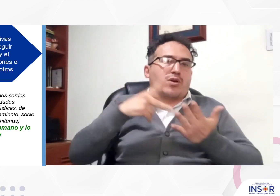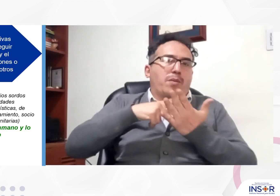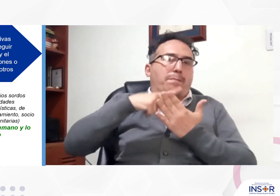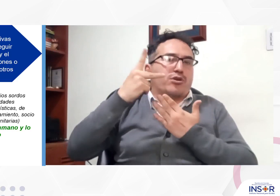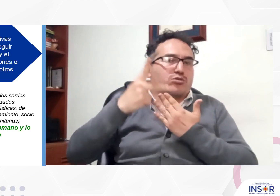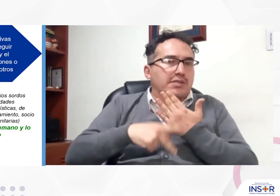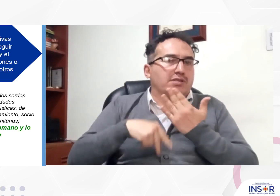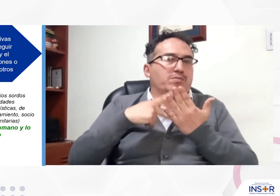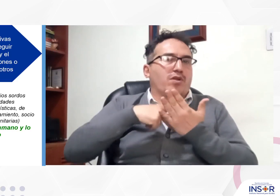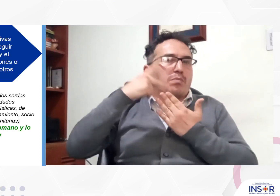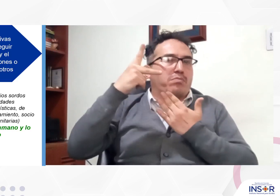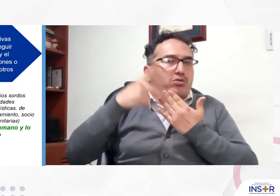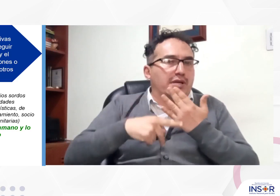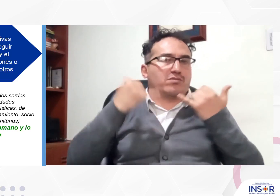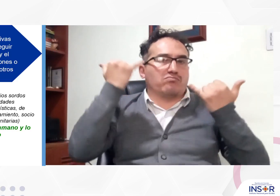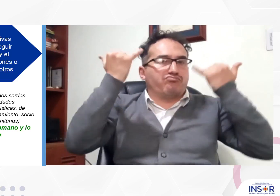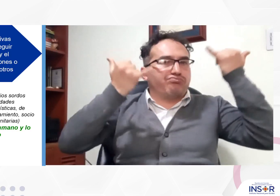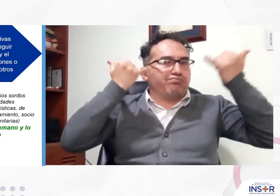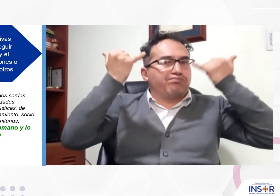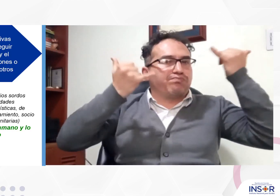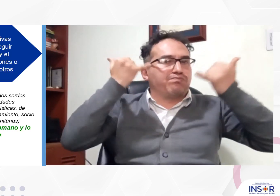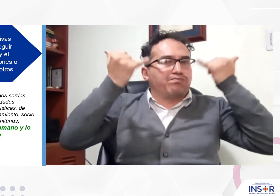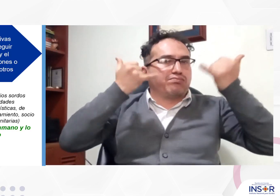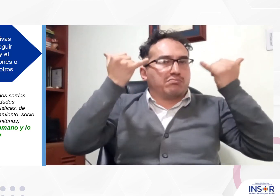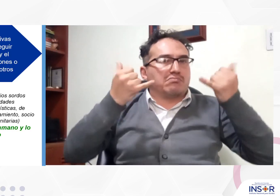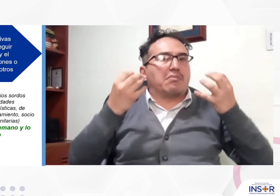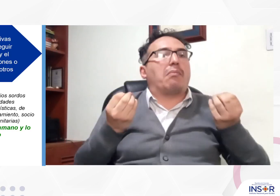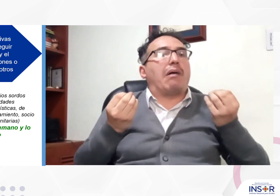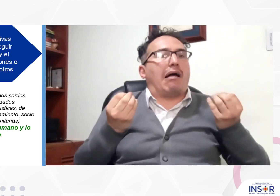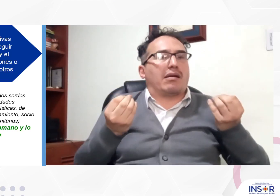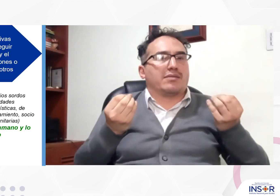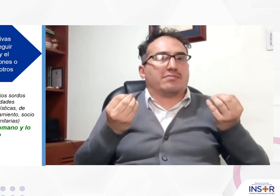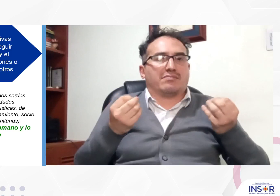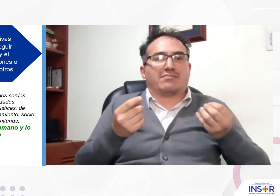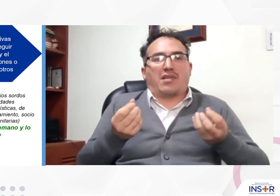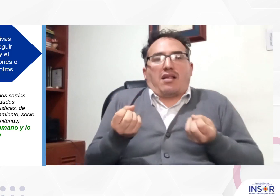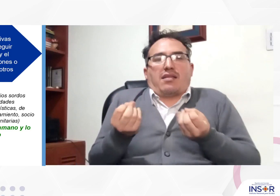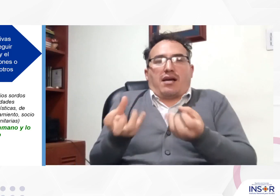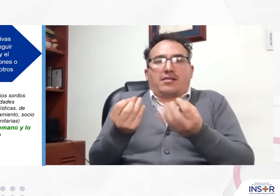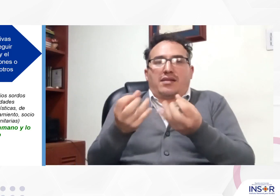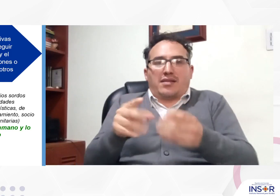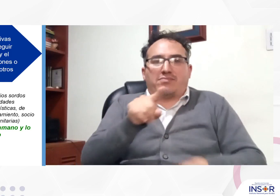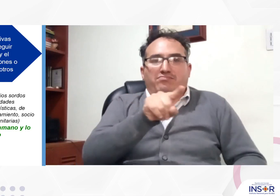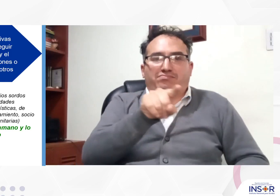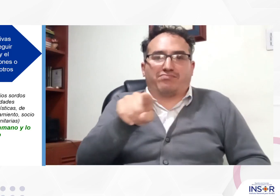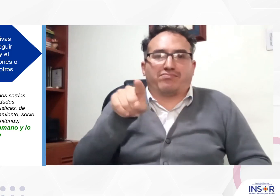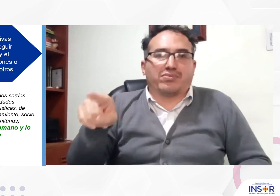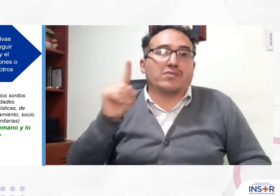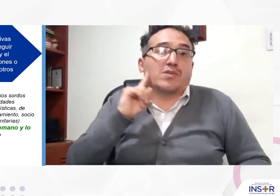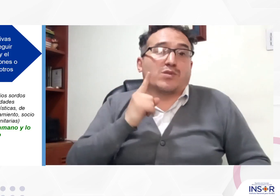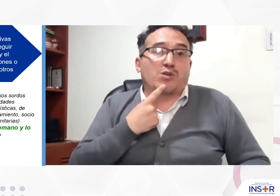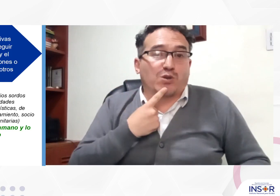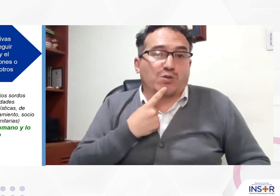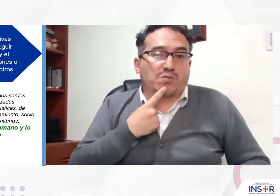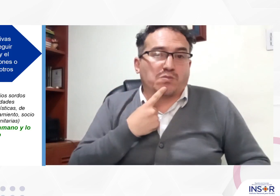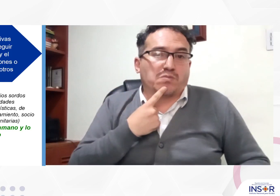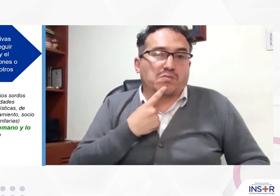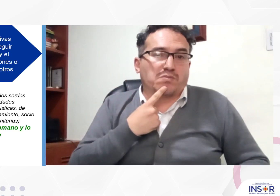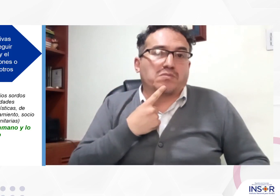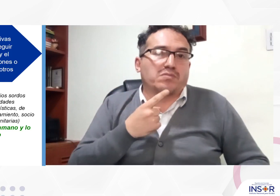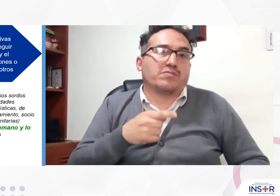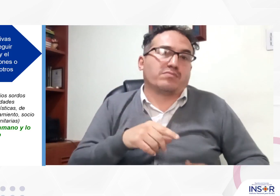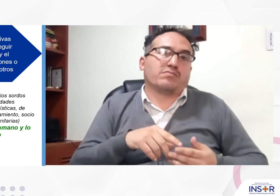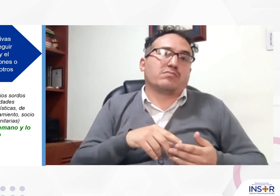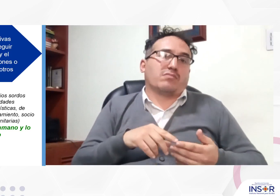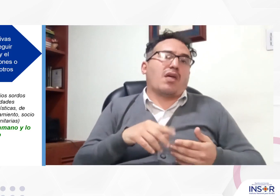de estas pues van surgiendo diferentes iniciativas de proyectos y estas ideas pues son vitales también y le